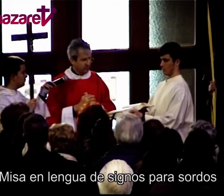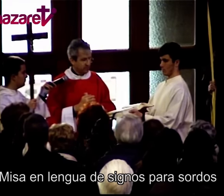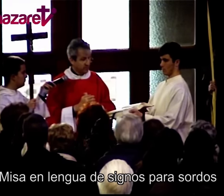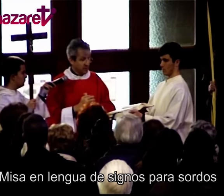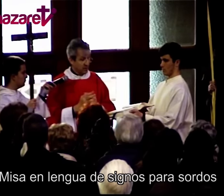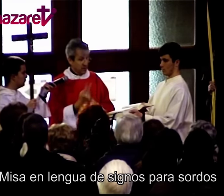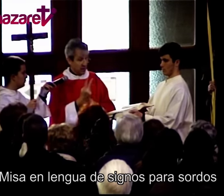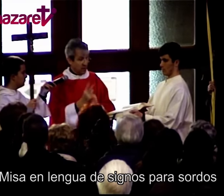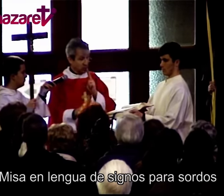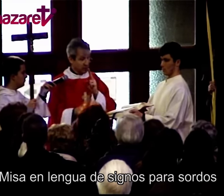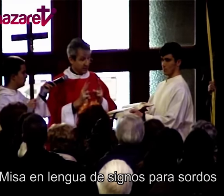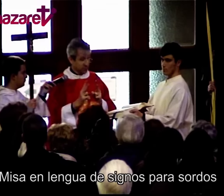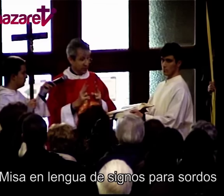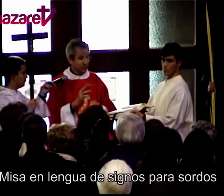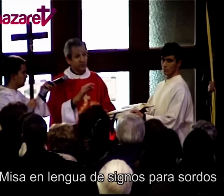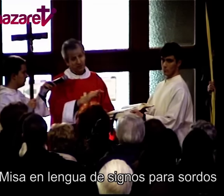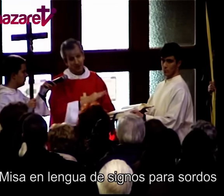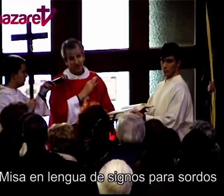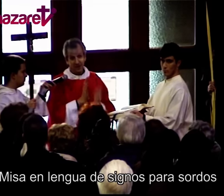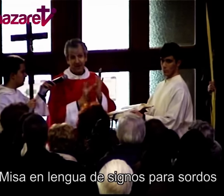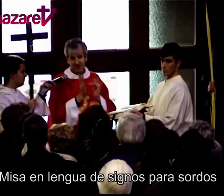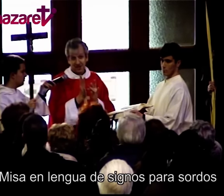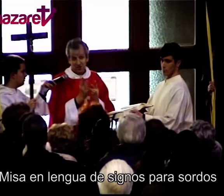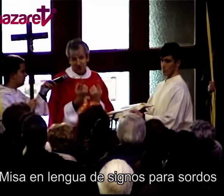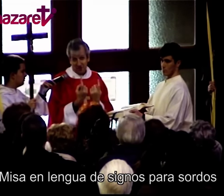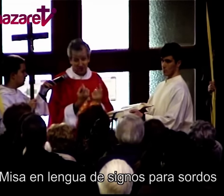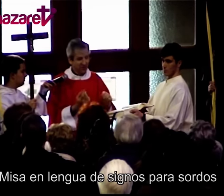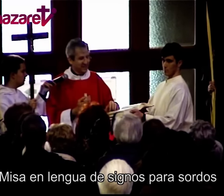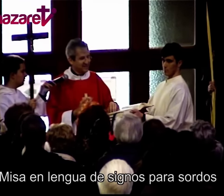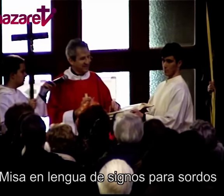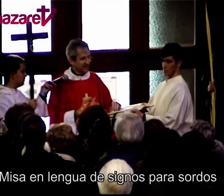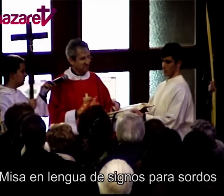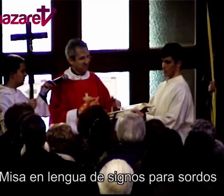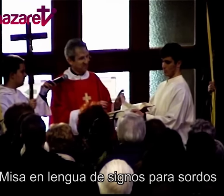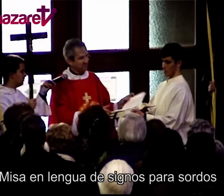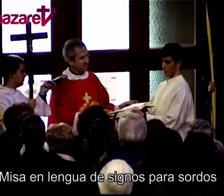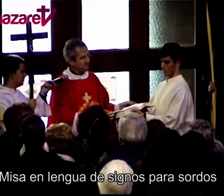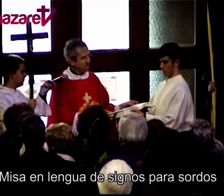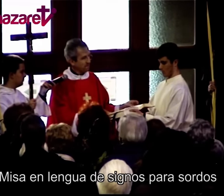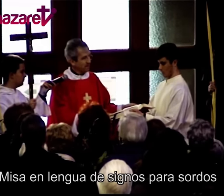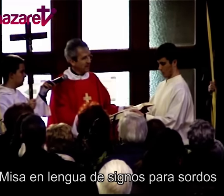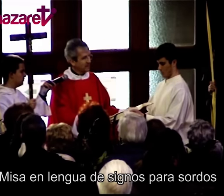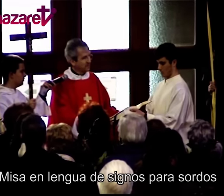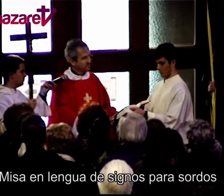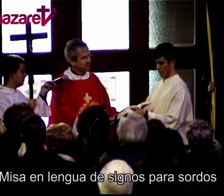borrico?». Ellos respondieron: «El Señor lo necesita».